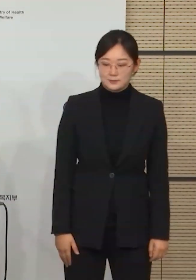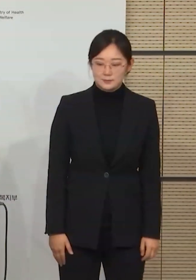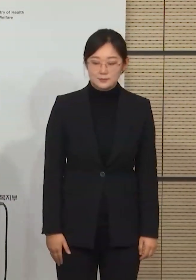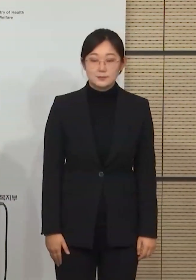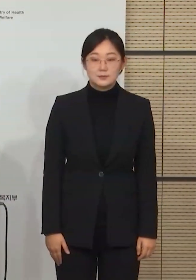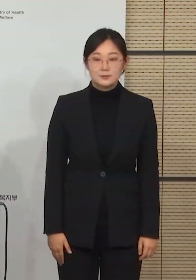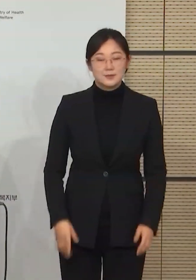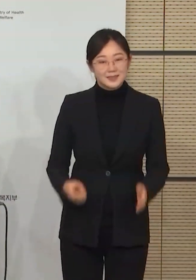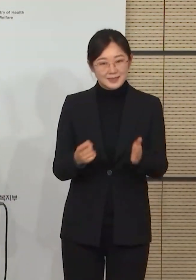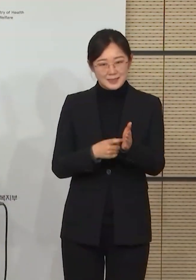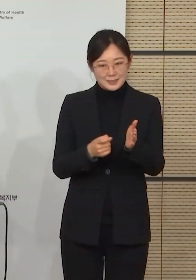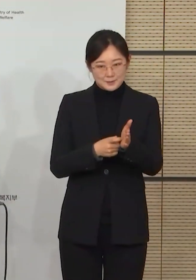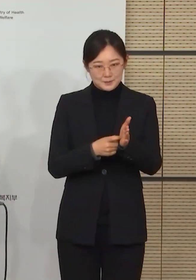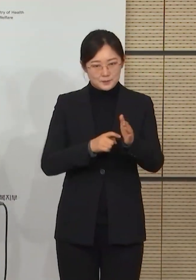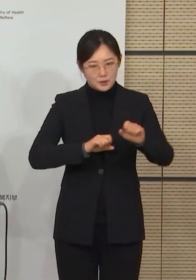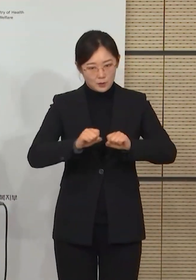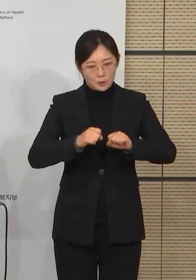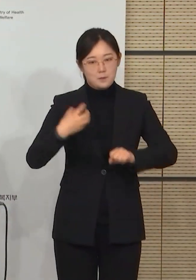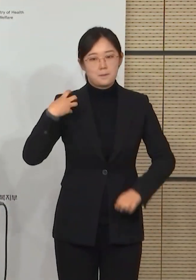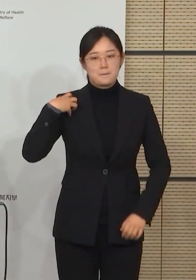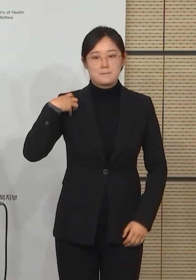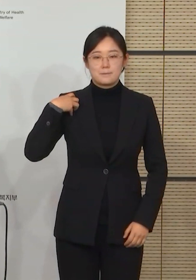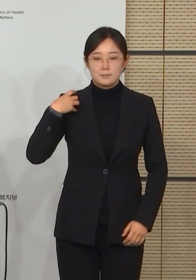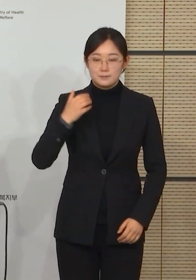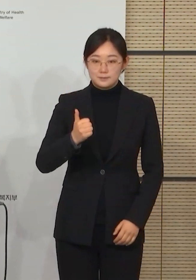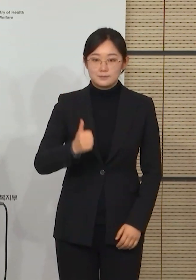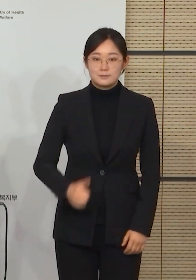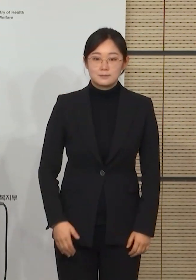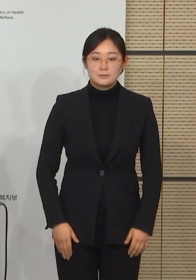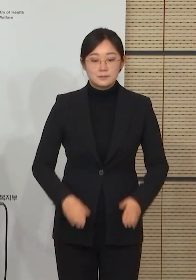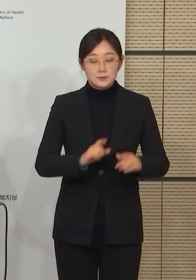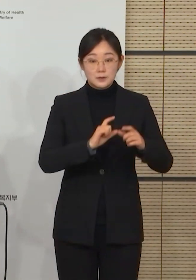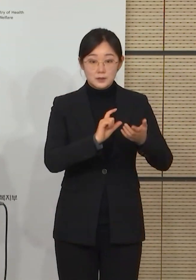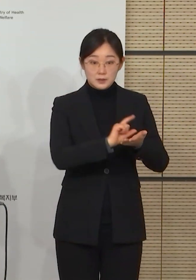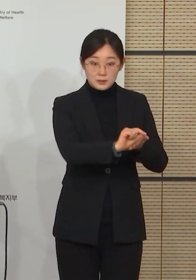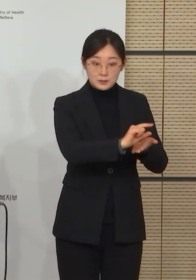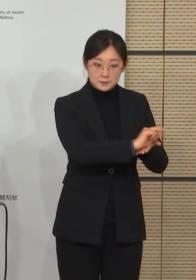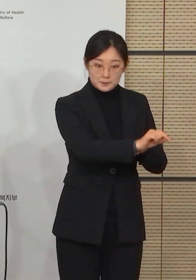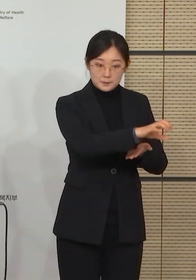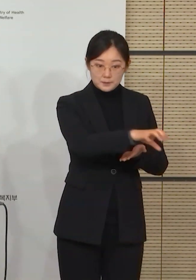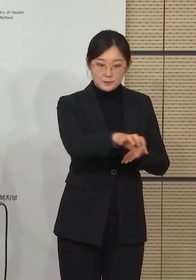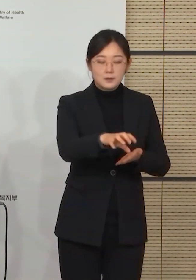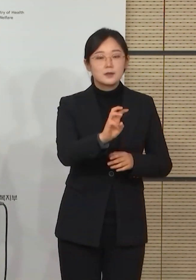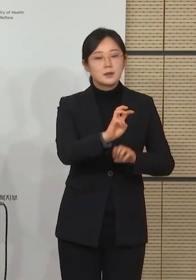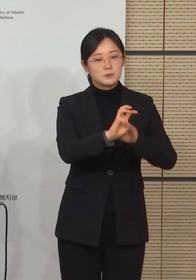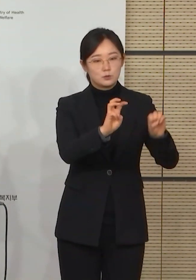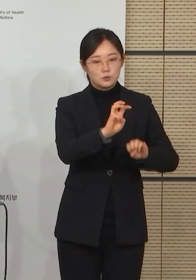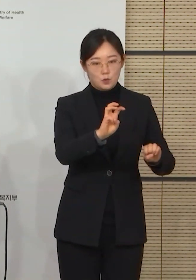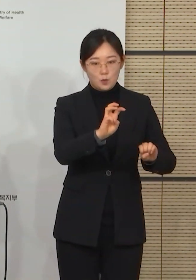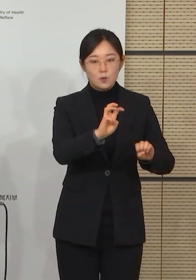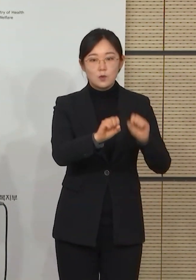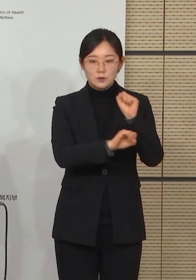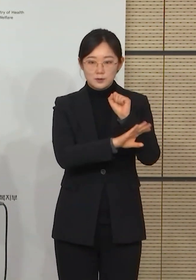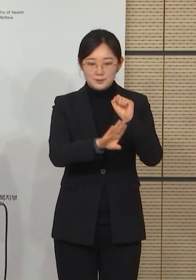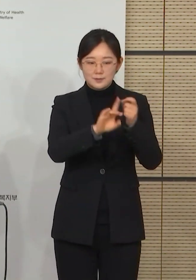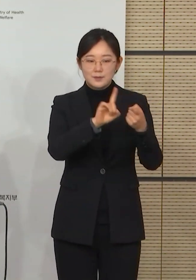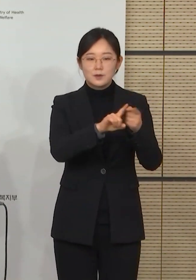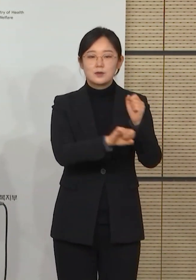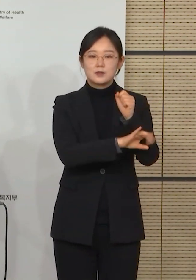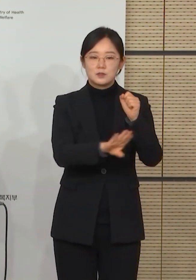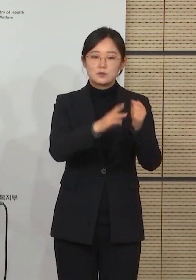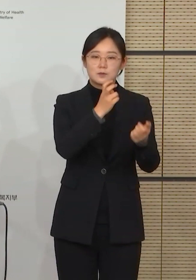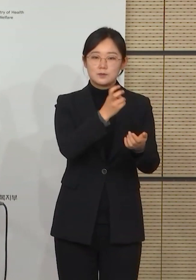예, 비상대응반장입니다. 올해도 지자체 같은 경우에는 30% 기준으로 지금 그 지침은